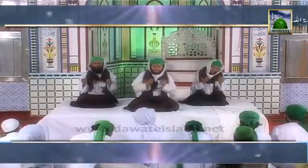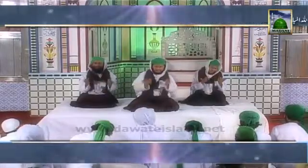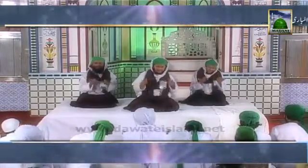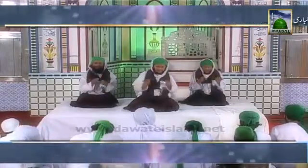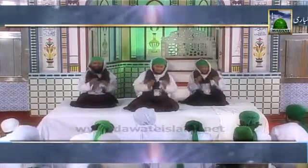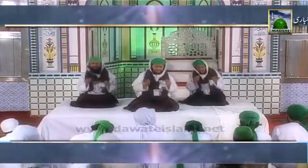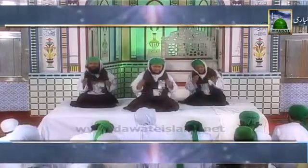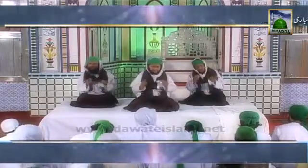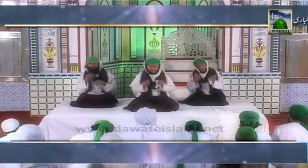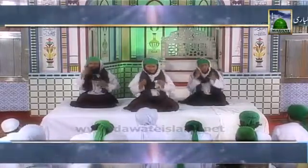سی